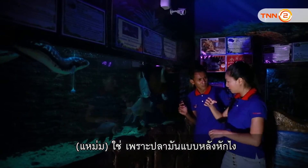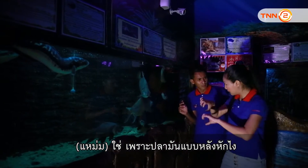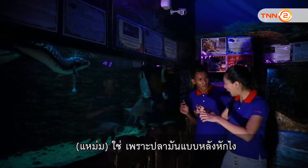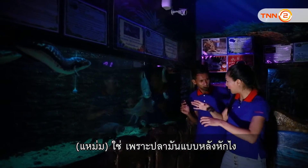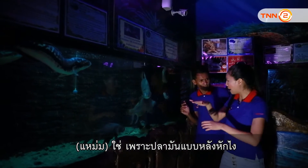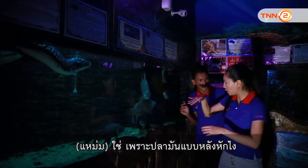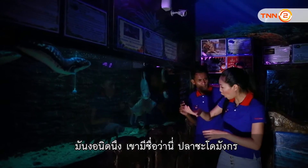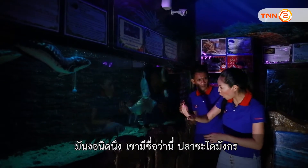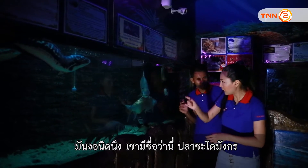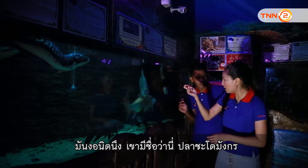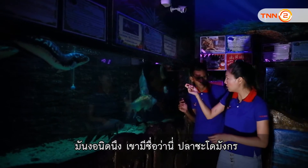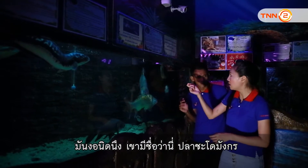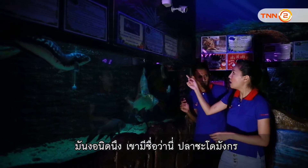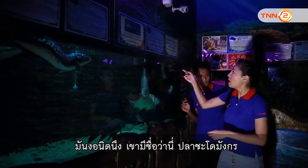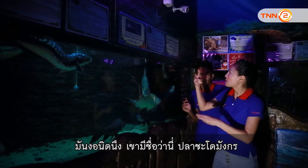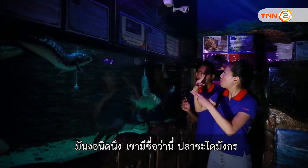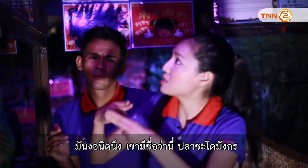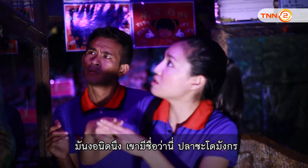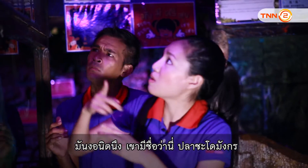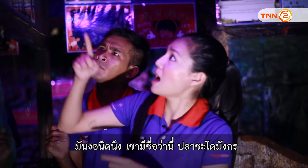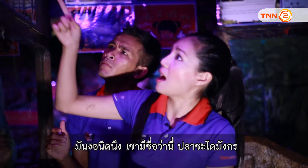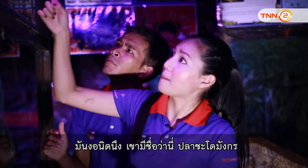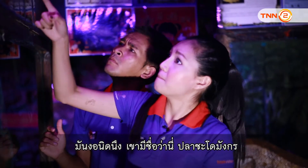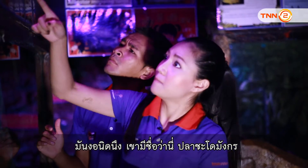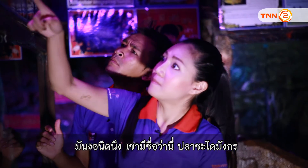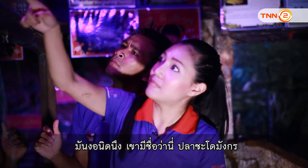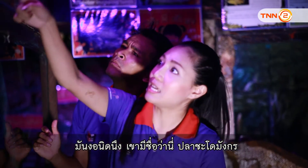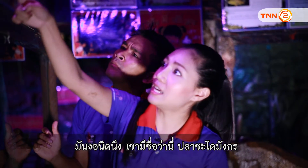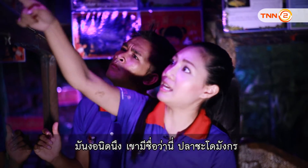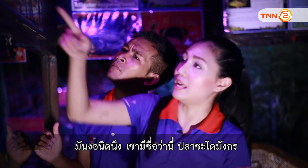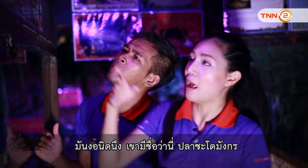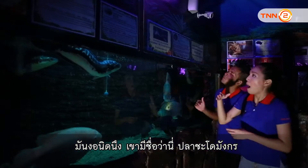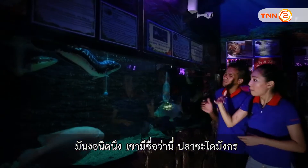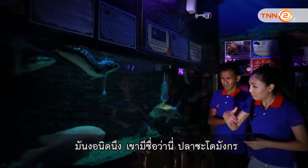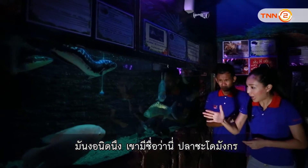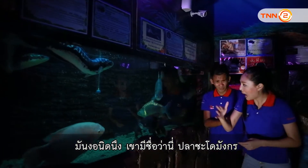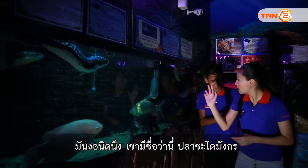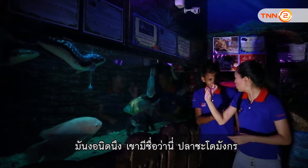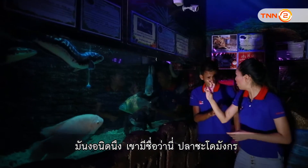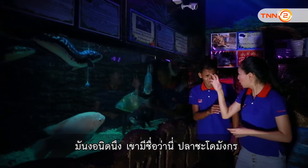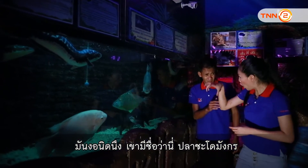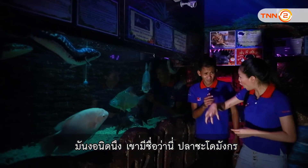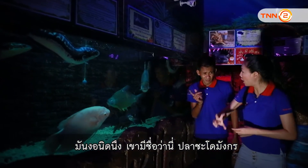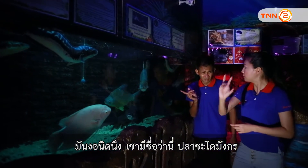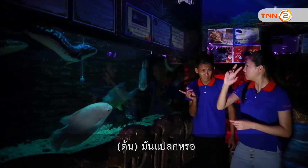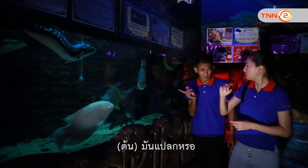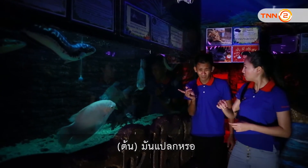หักงานมันงอนิดนึงเขามีชื่อว่านี่ปลาชโดมังกร มันแปล